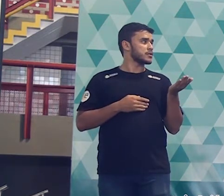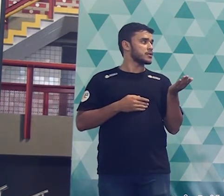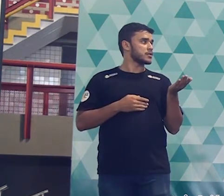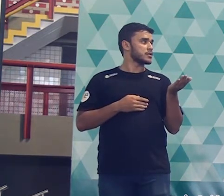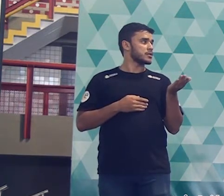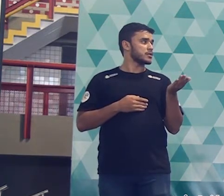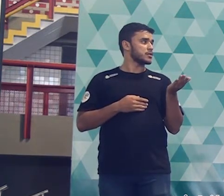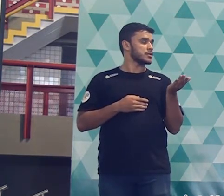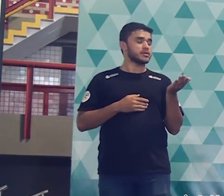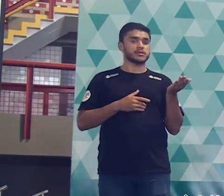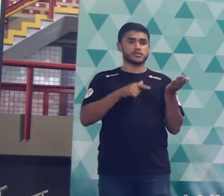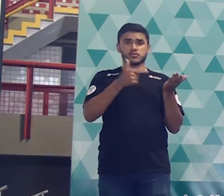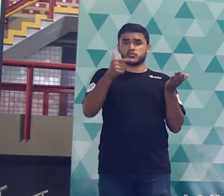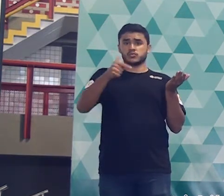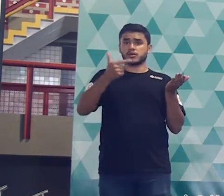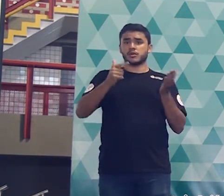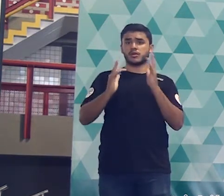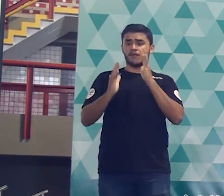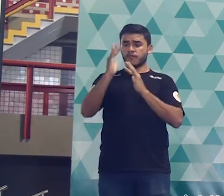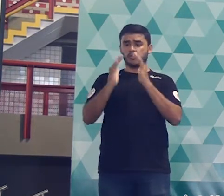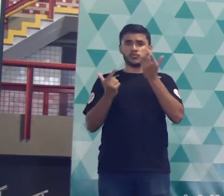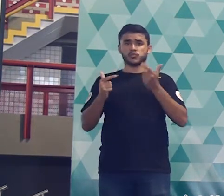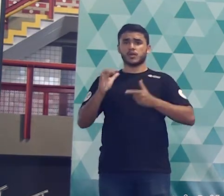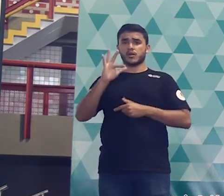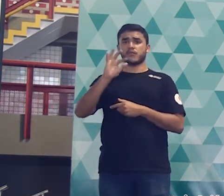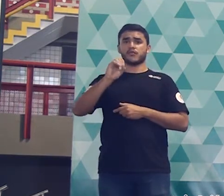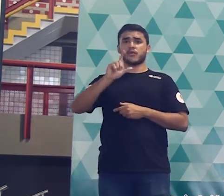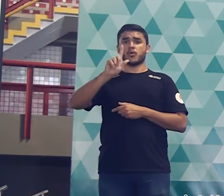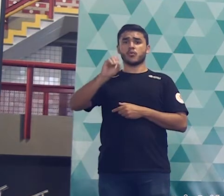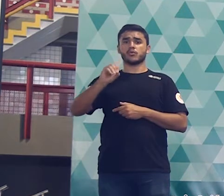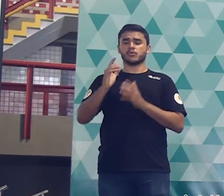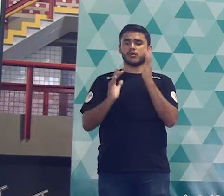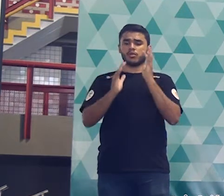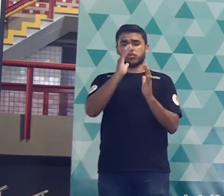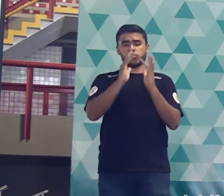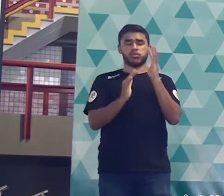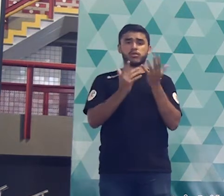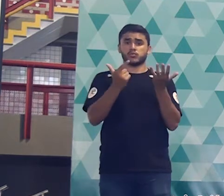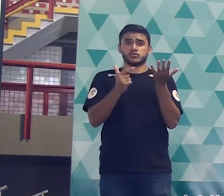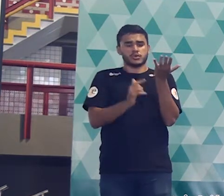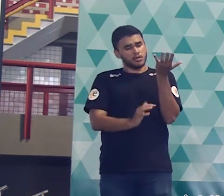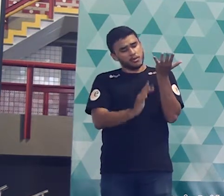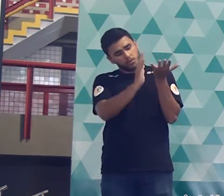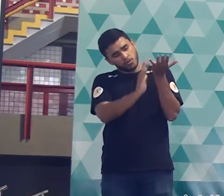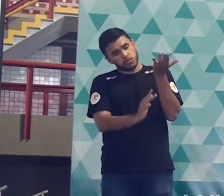Porque não tem fogo. Sim, mas ele não ia pegar fogo? Mas